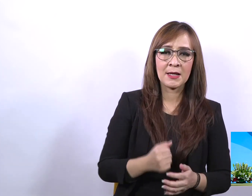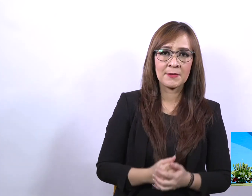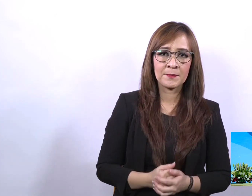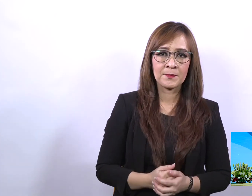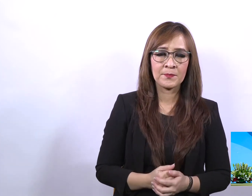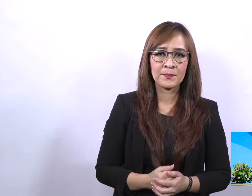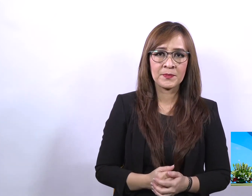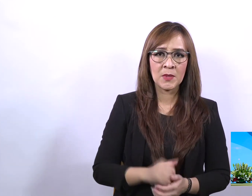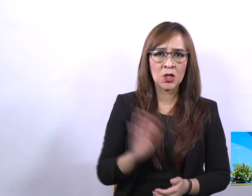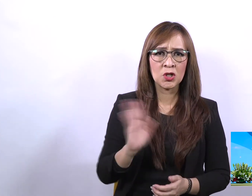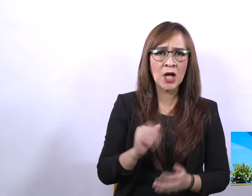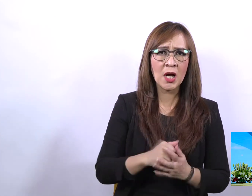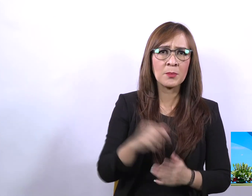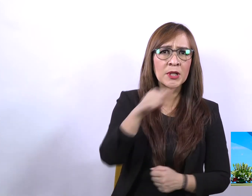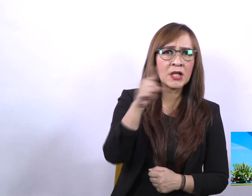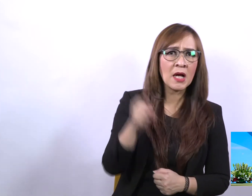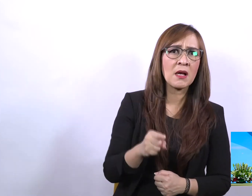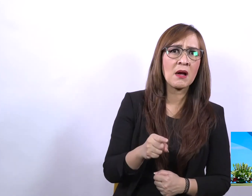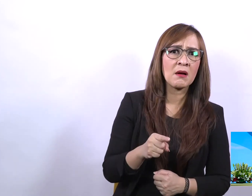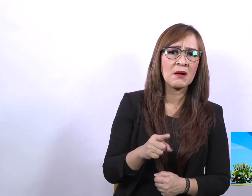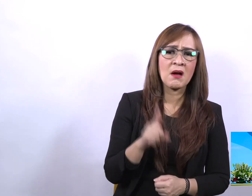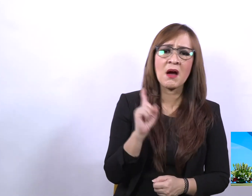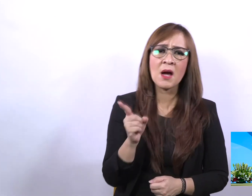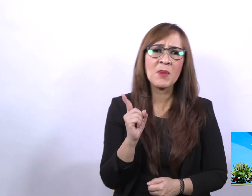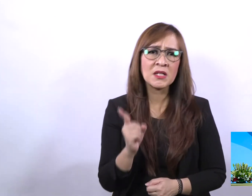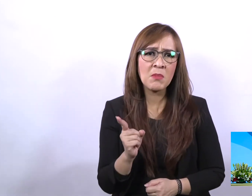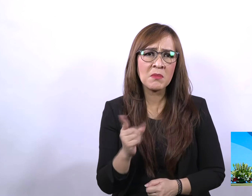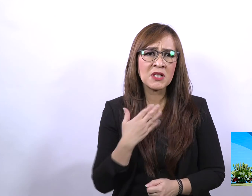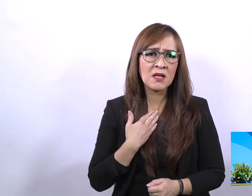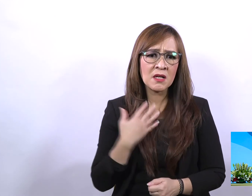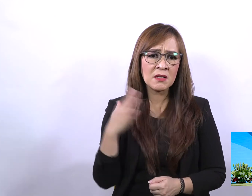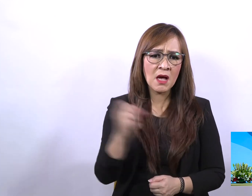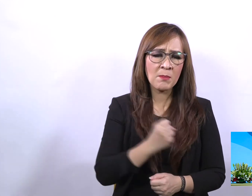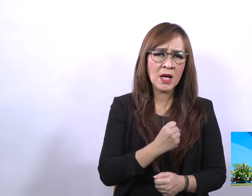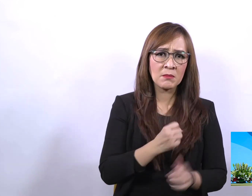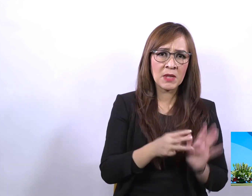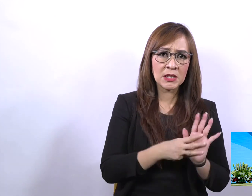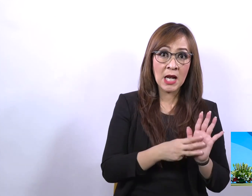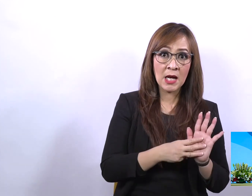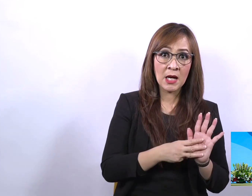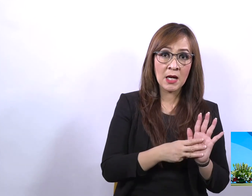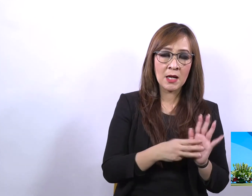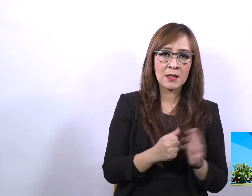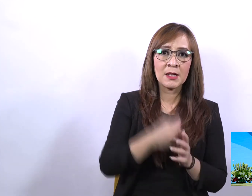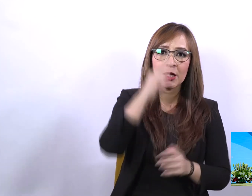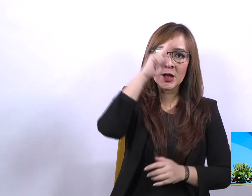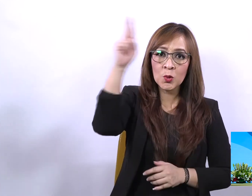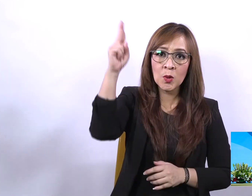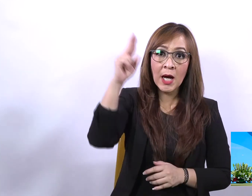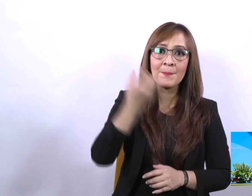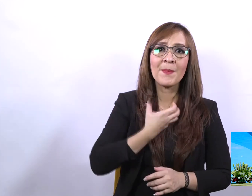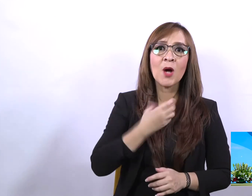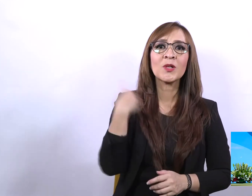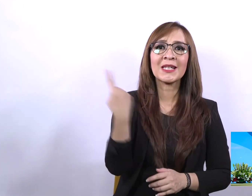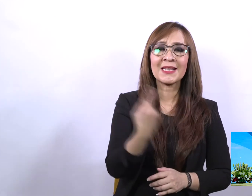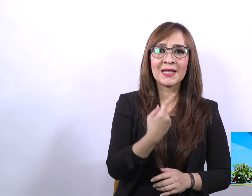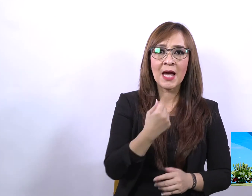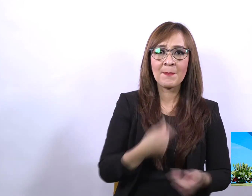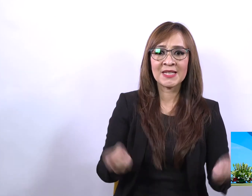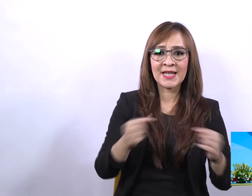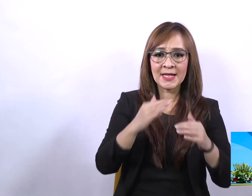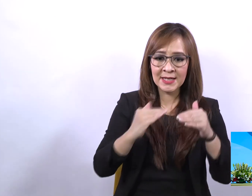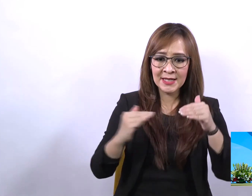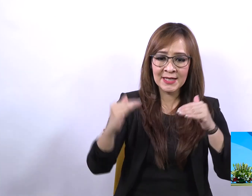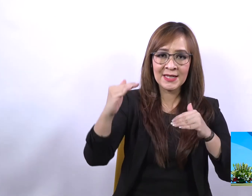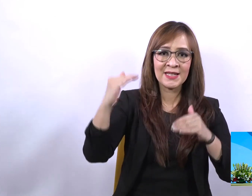berkata Tuhan kenapa harus menghadapi masalah kenapa begini Kenapa begini karena Tuhan sedang mendewasakan kita Hai